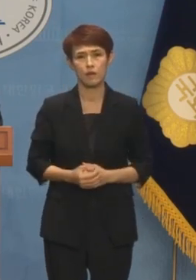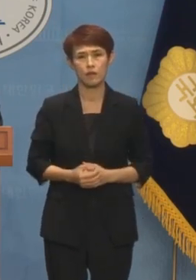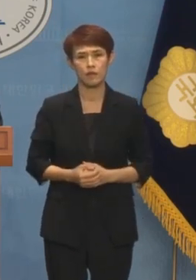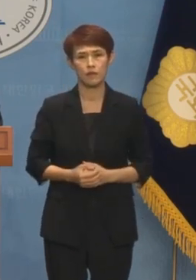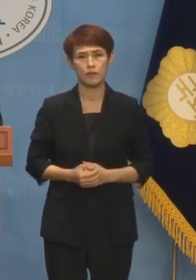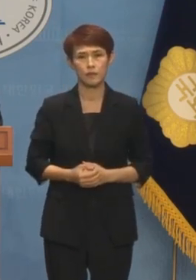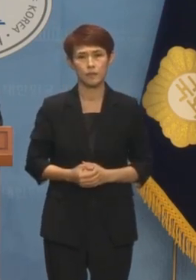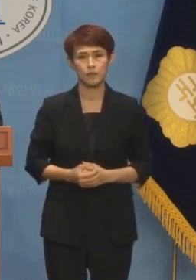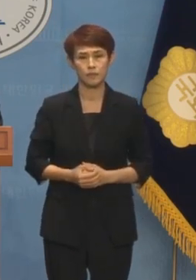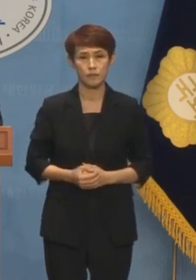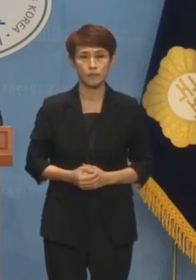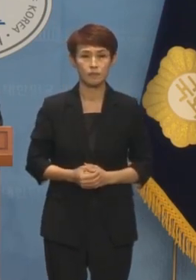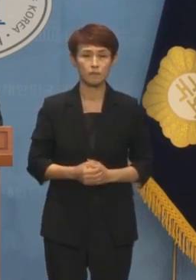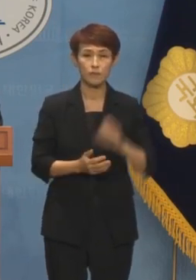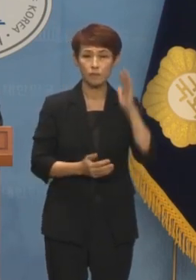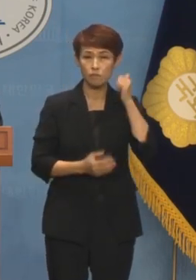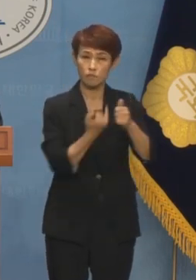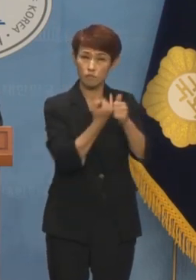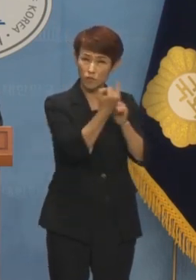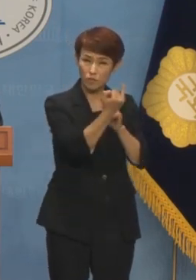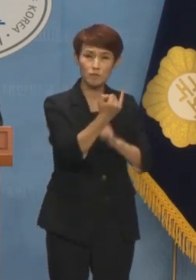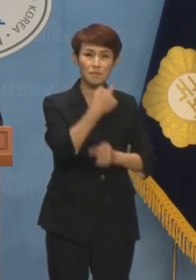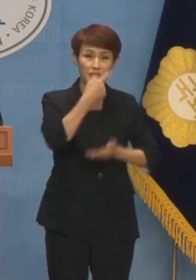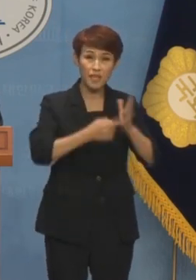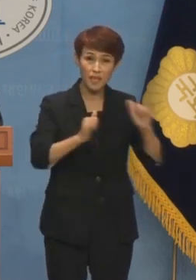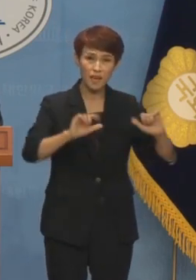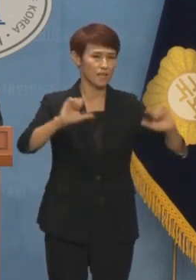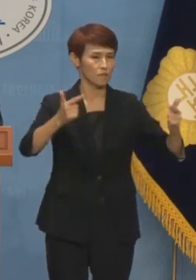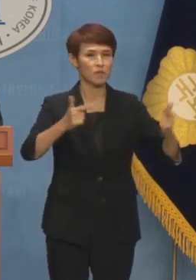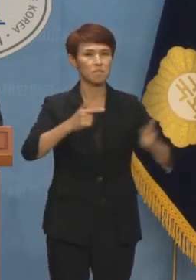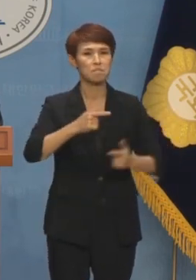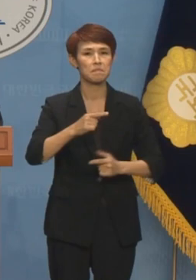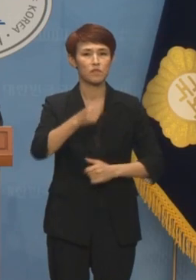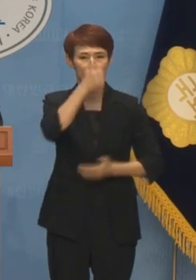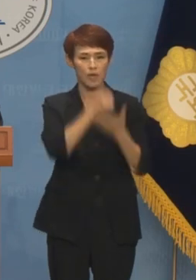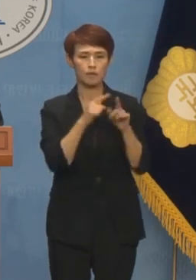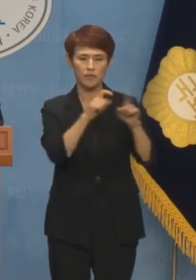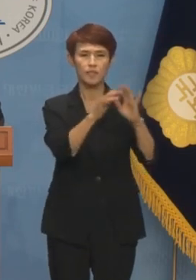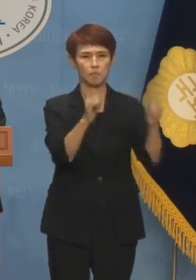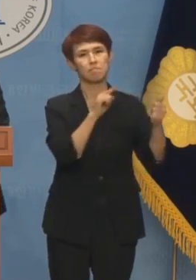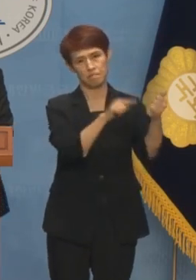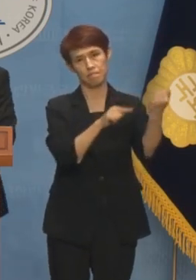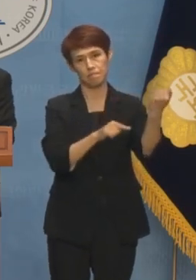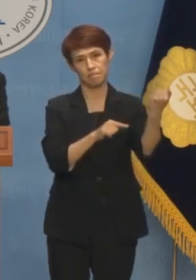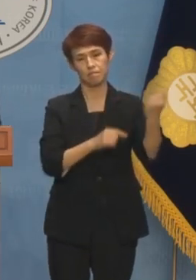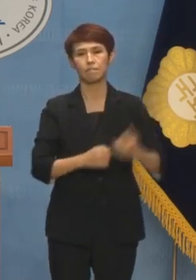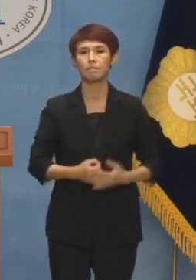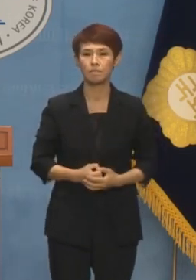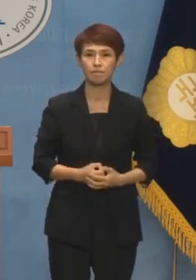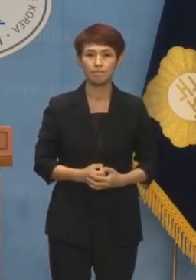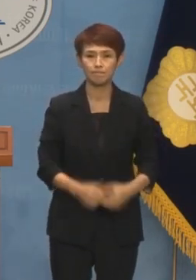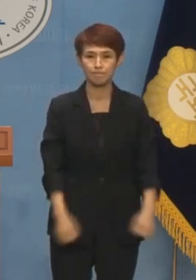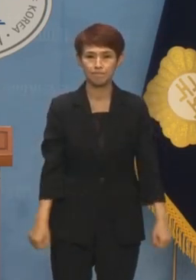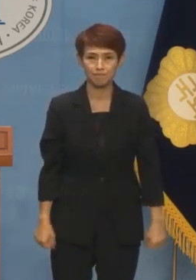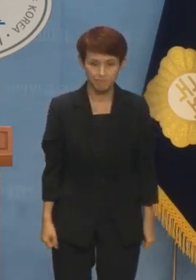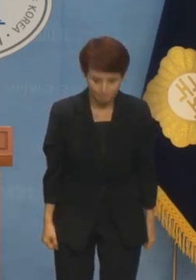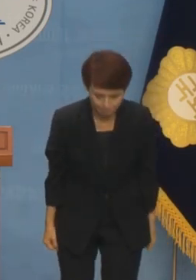밝힙니다. 김건희 여사는 피해자가 아니라 피의자입니다. 이상입니다.